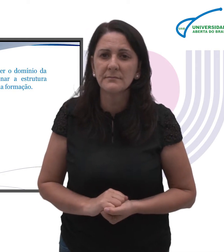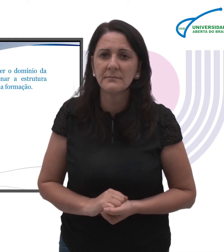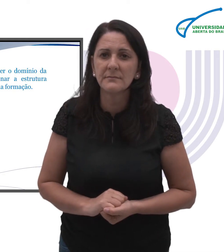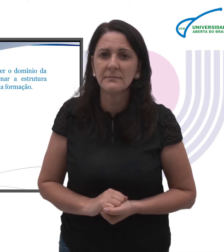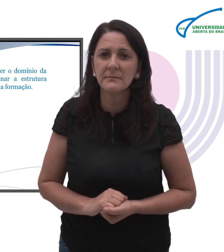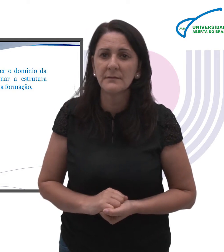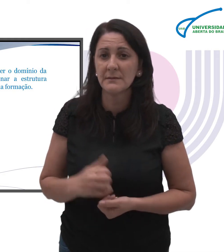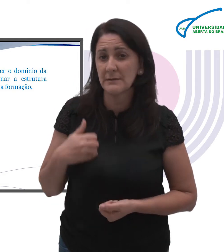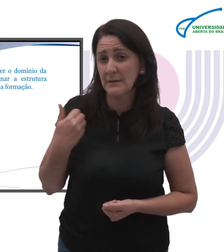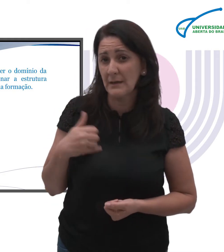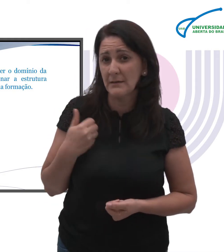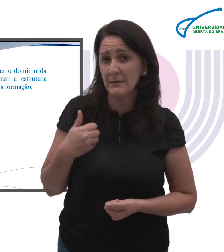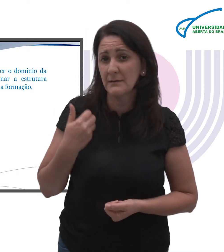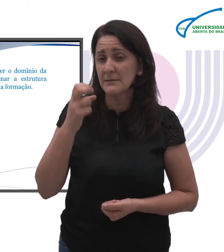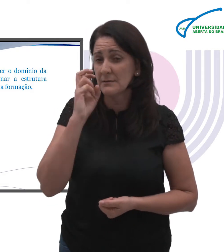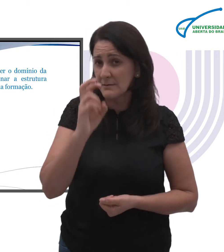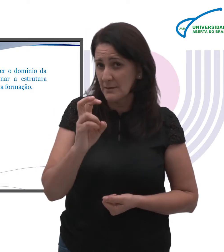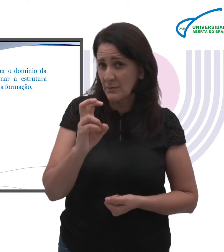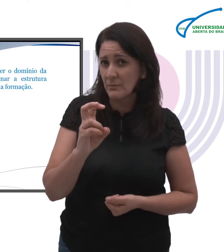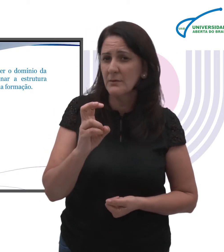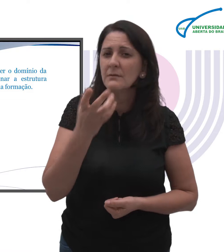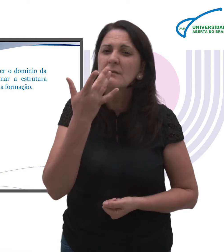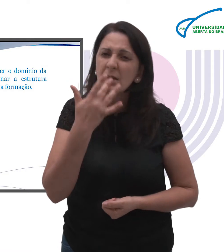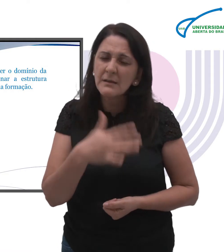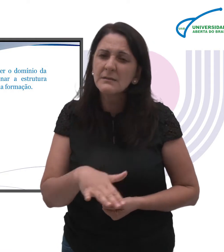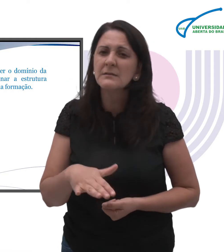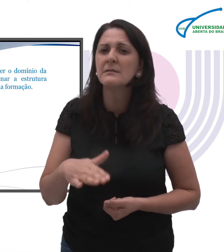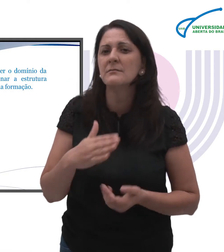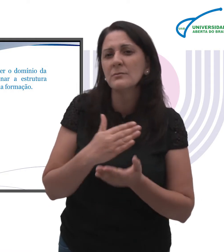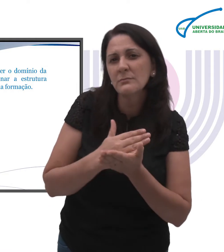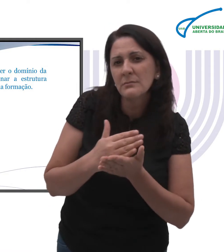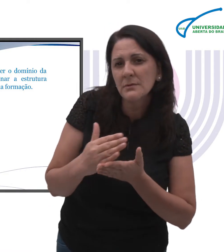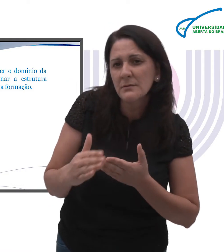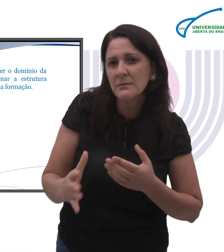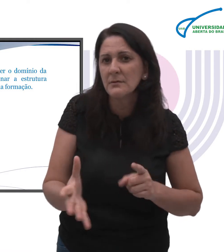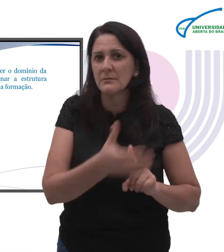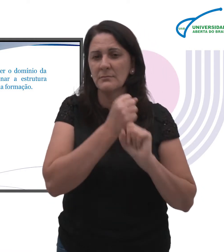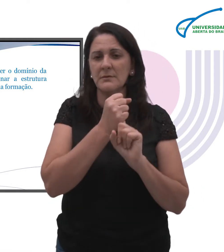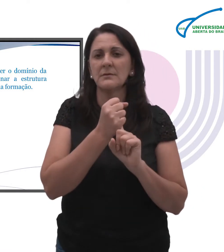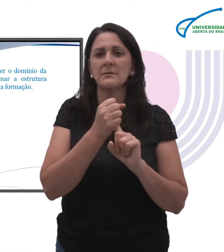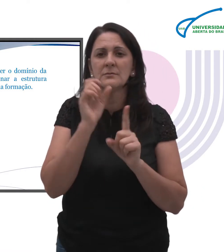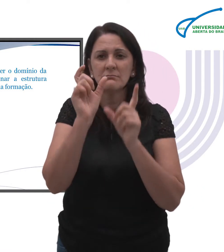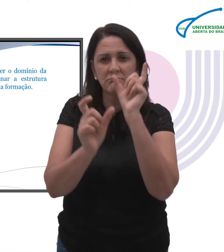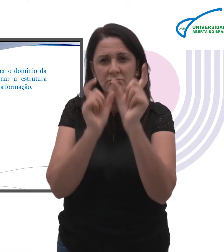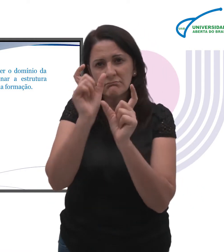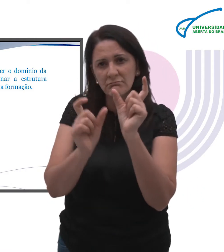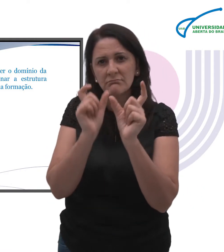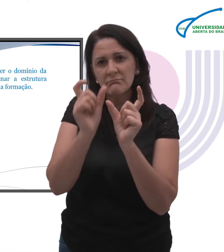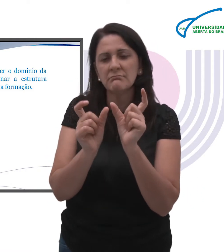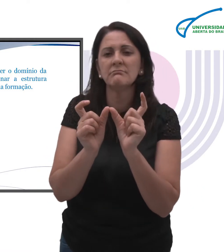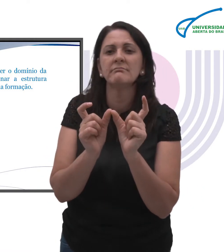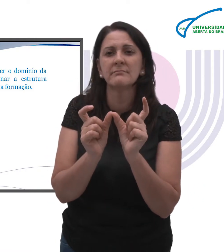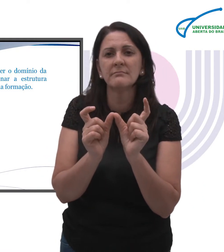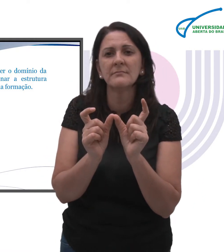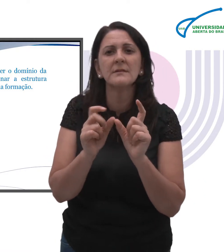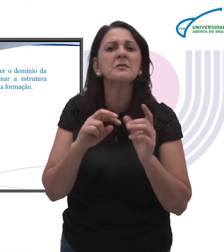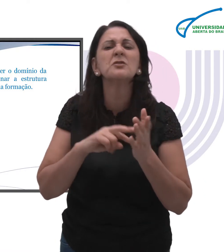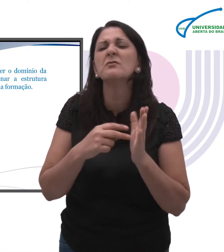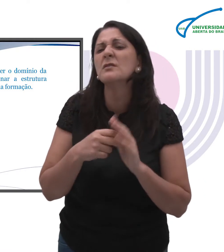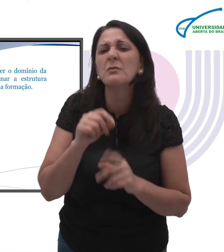Com 5 anos de idade, a criança passa a ter o domínio da morfologia da língua, ou